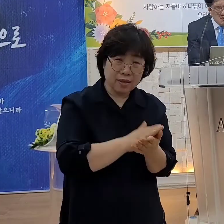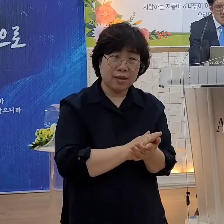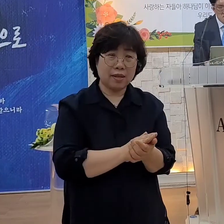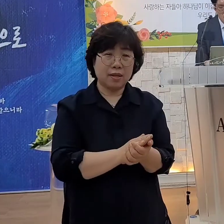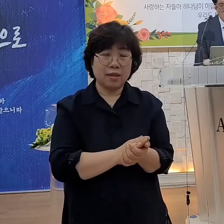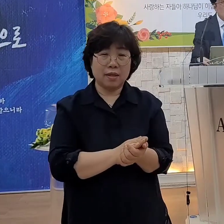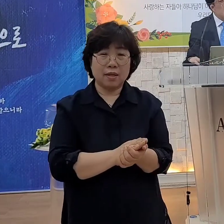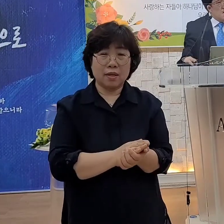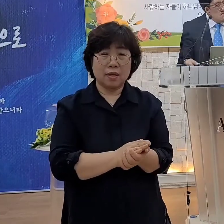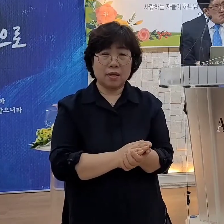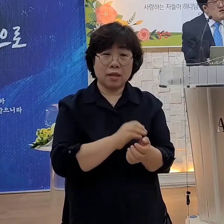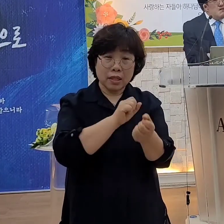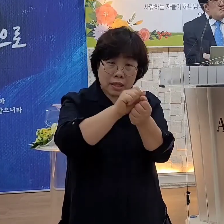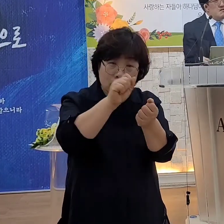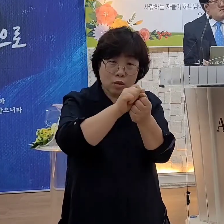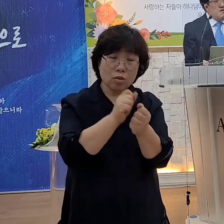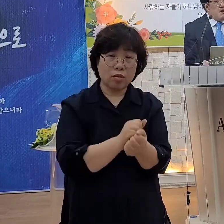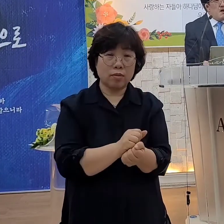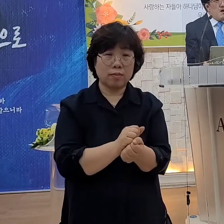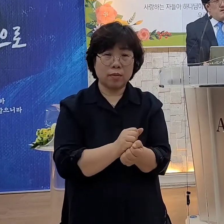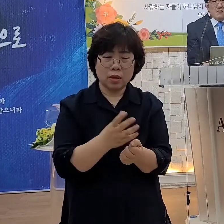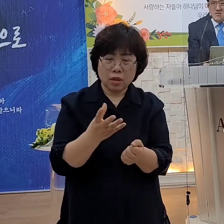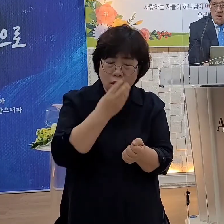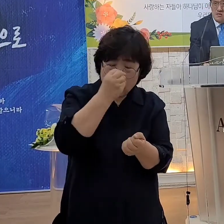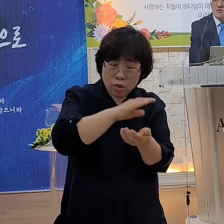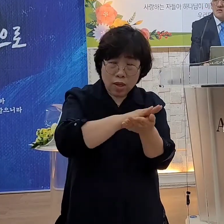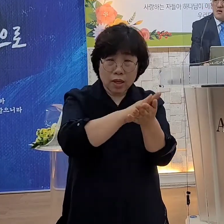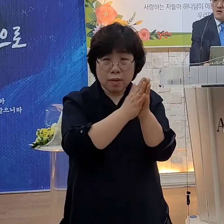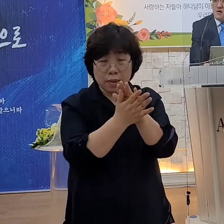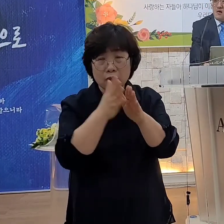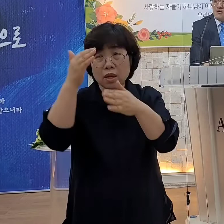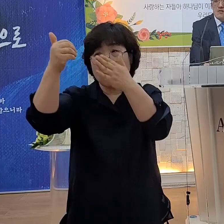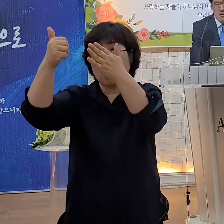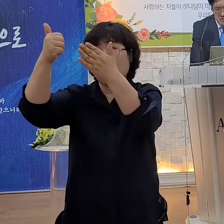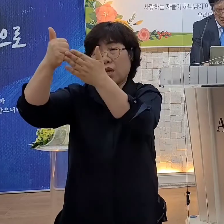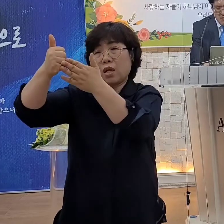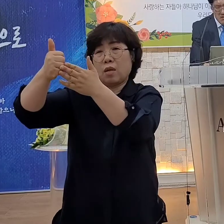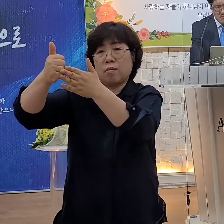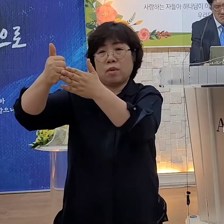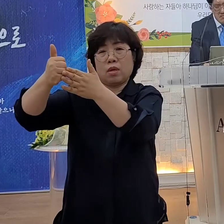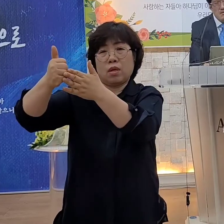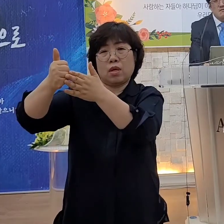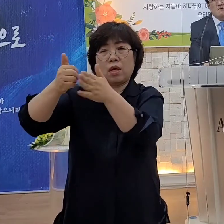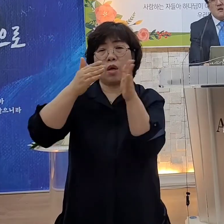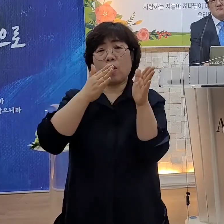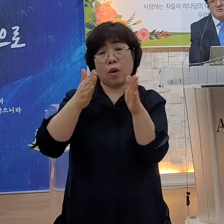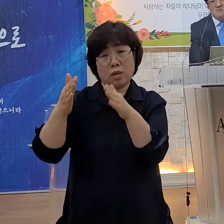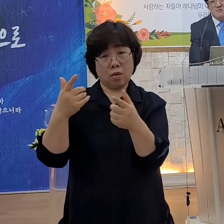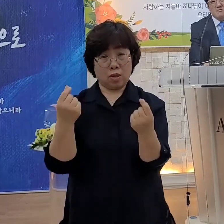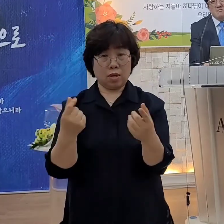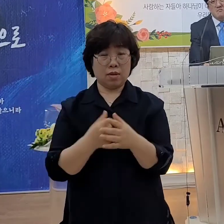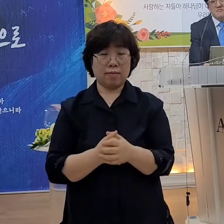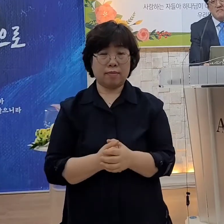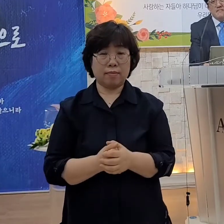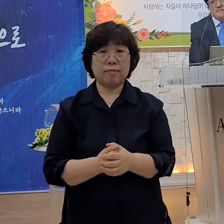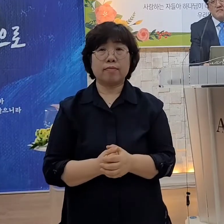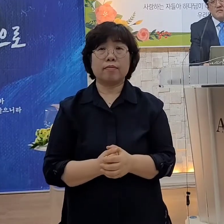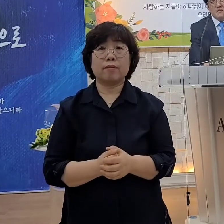씻고 또 거룩하게 하시기 위한 하나님의 작업이었다라는 이것을 깨닫게. 그리고 그 다음 구절을